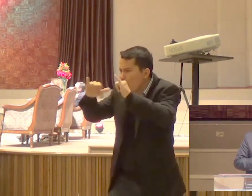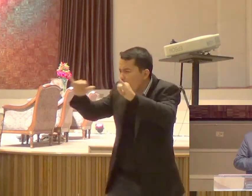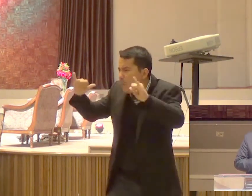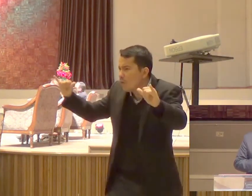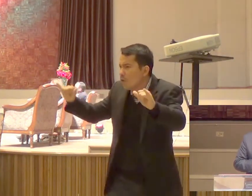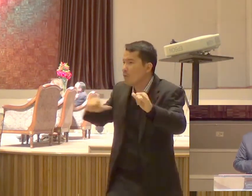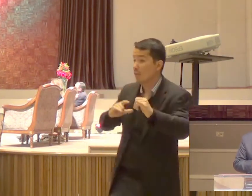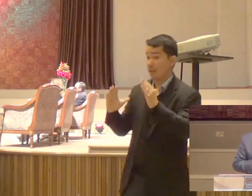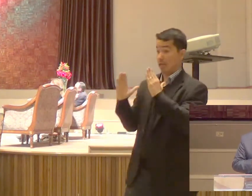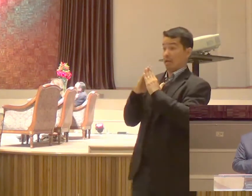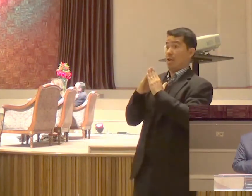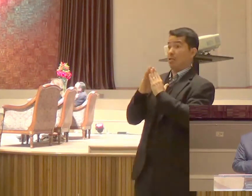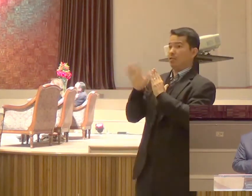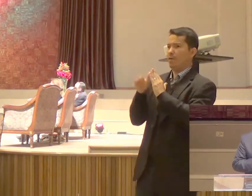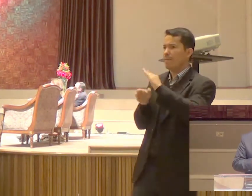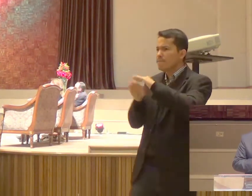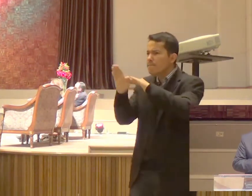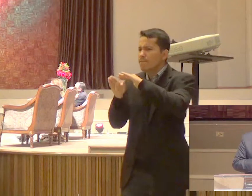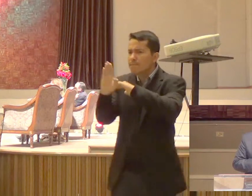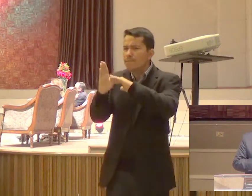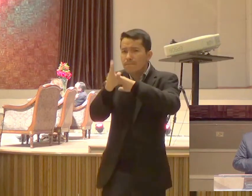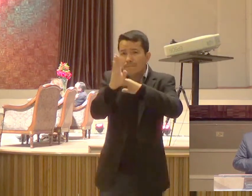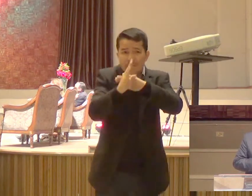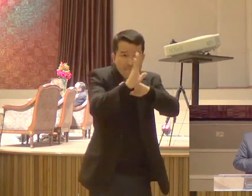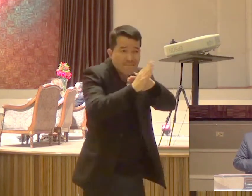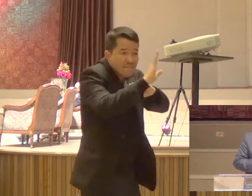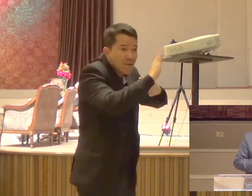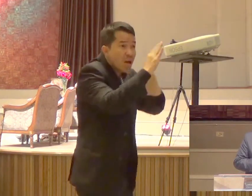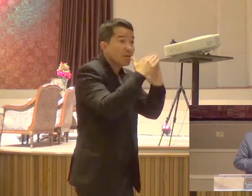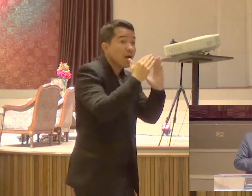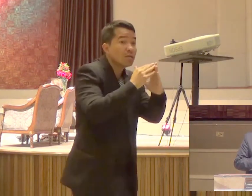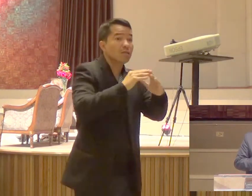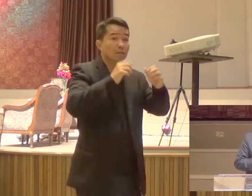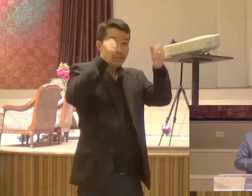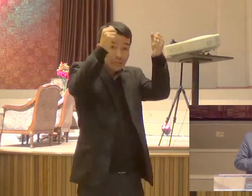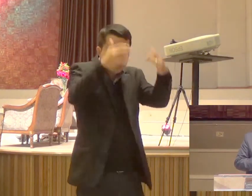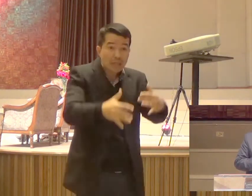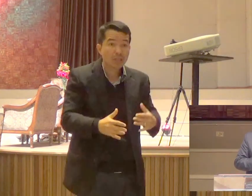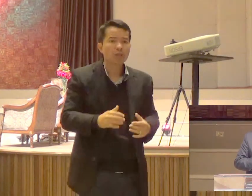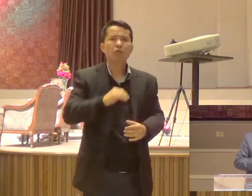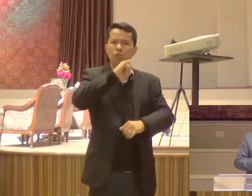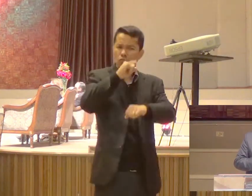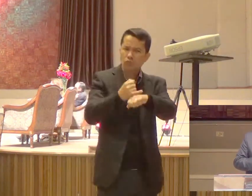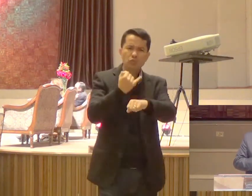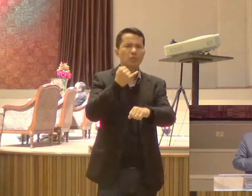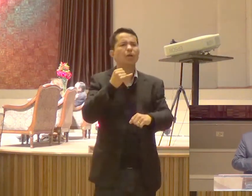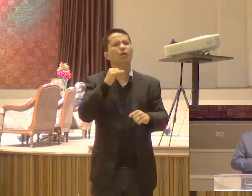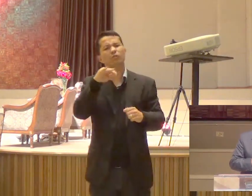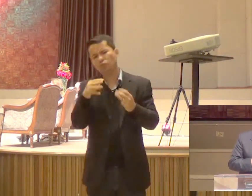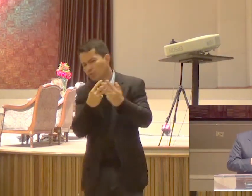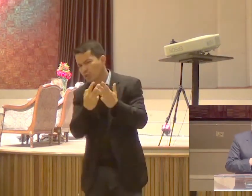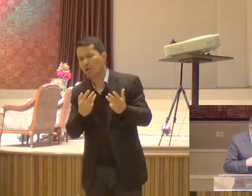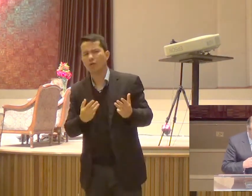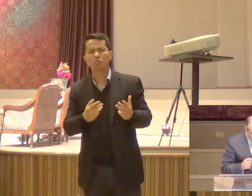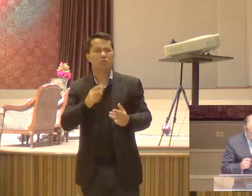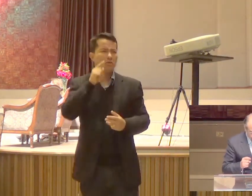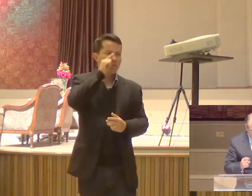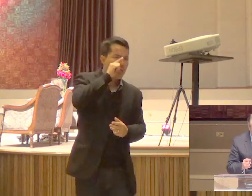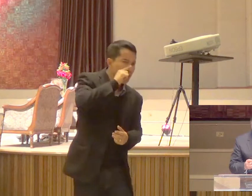Em casa Testificando Tanto a judeus Como a gregos O arrependimento Para com o nosso Deus E a fé